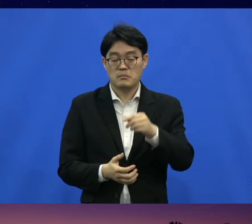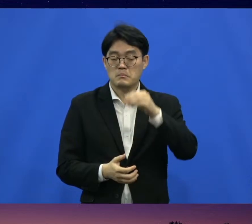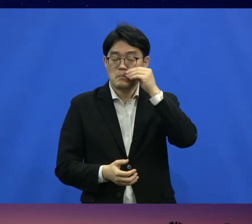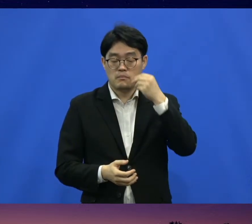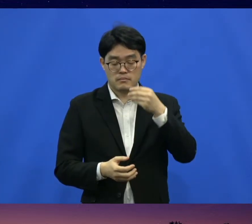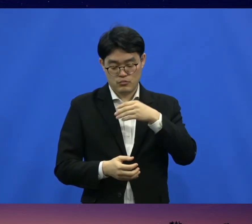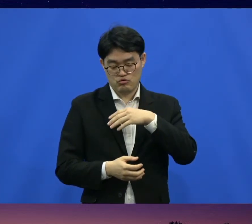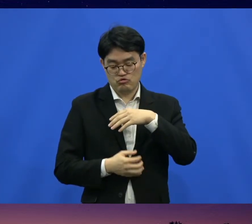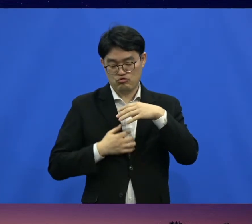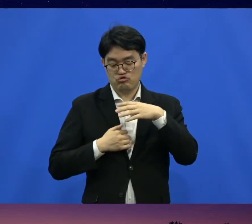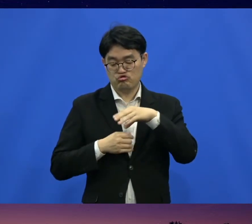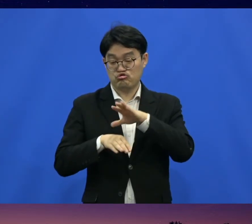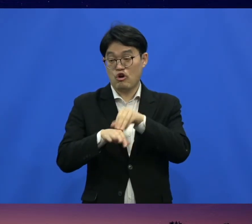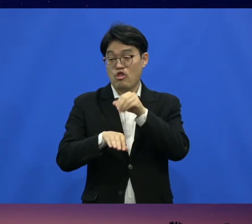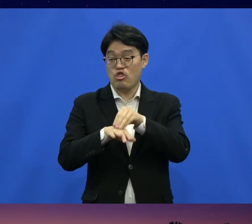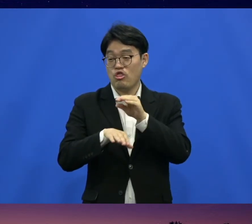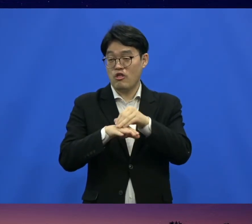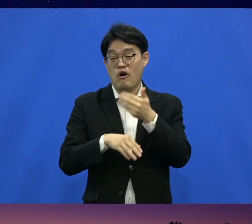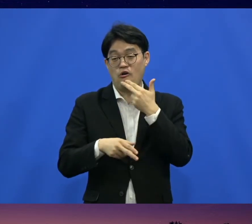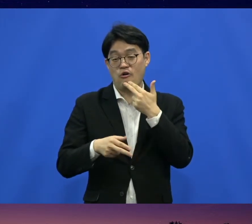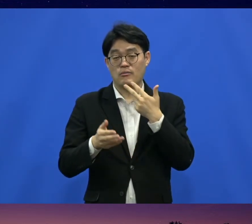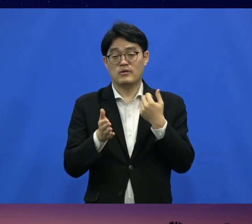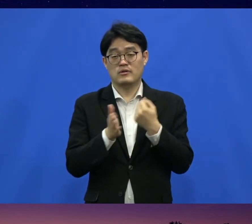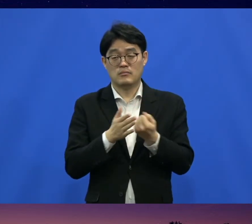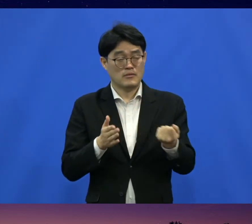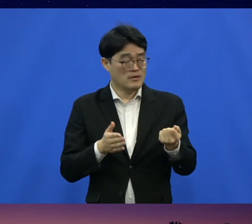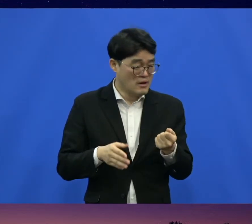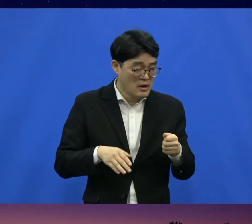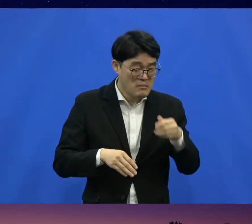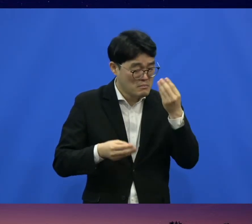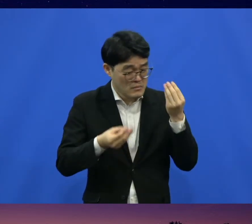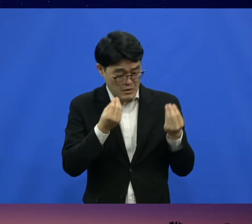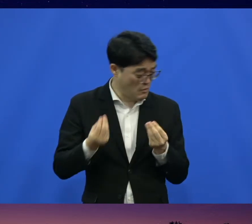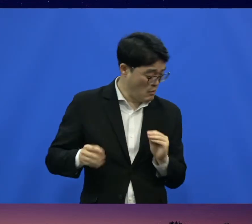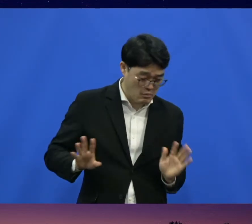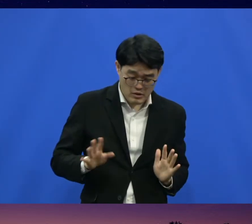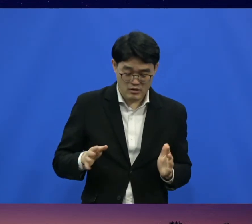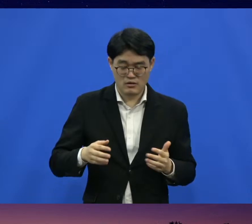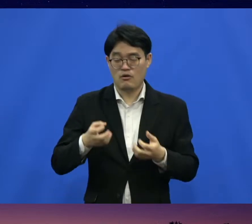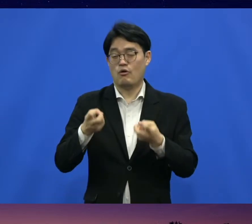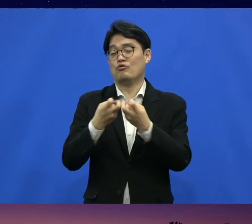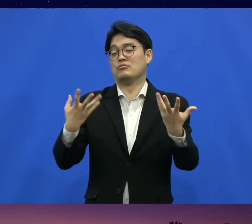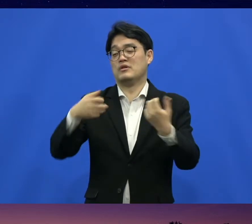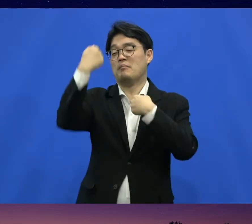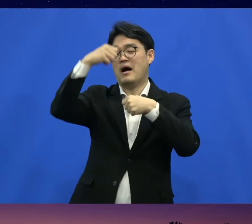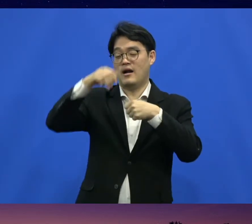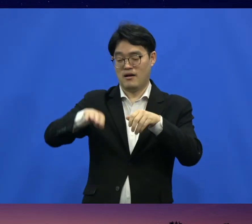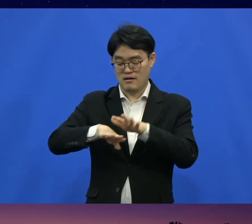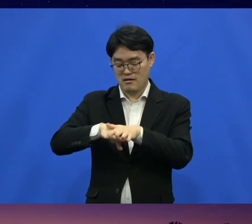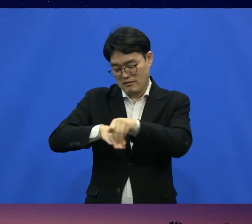많이 나와가지고 눈이 막 눈물이 나오니까 할 수 없이 양말 벗어가지고 닦았다 그러더라고.